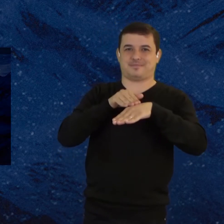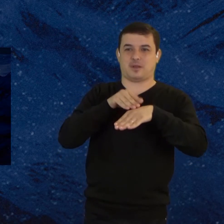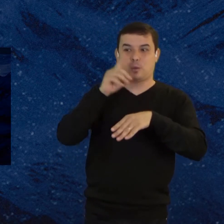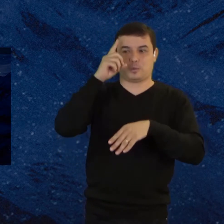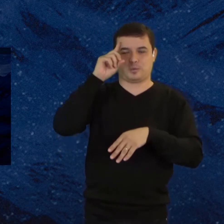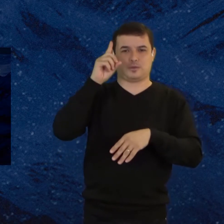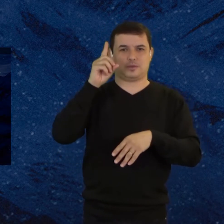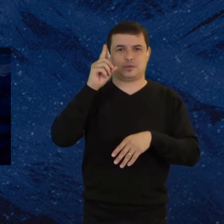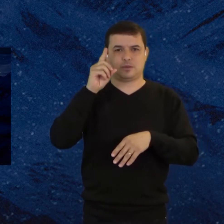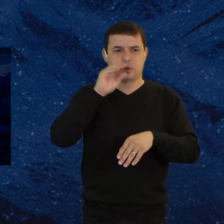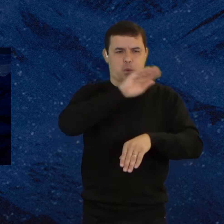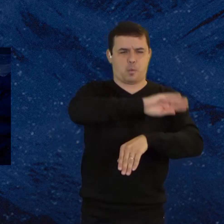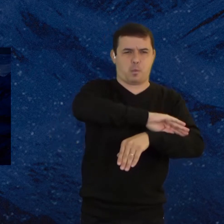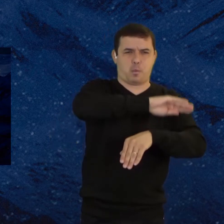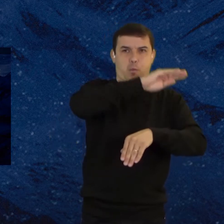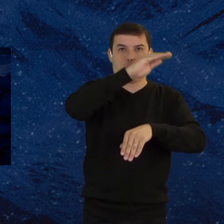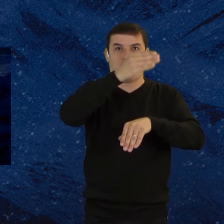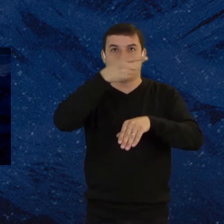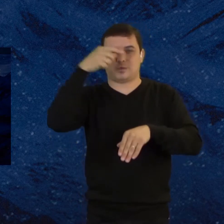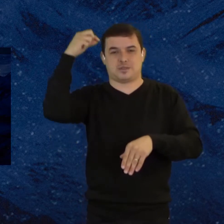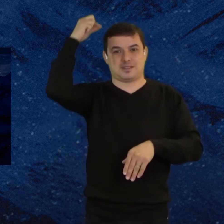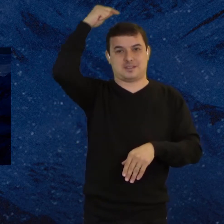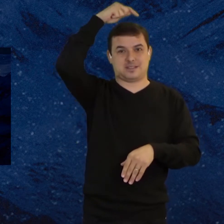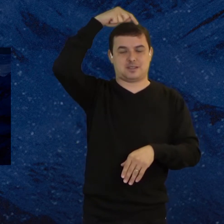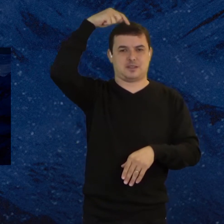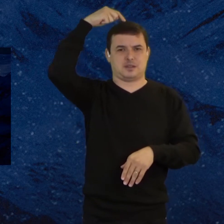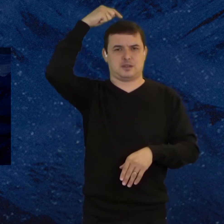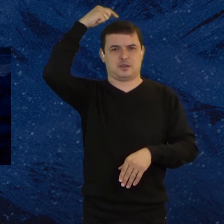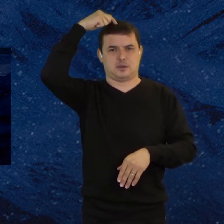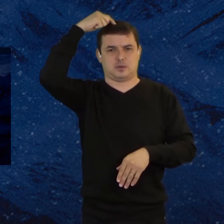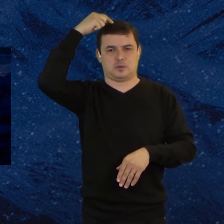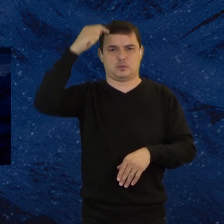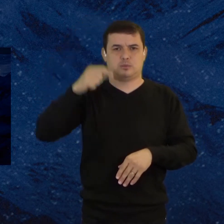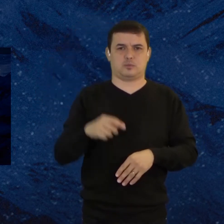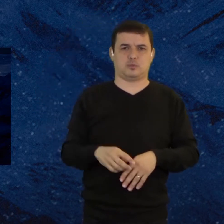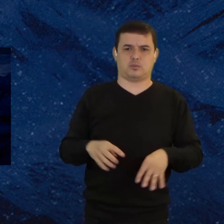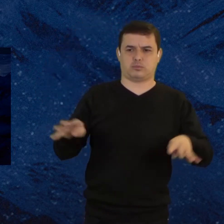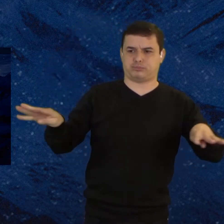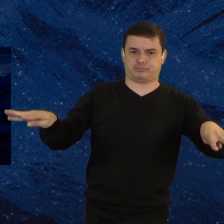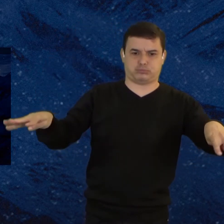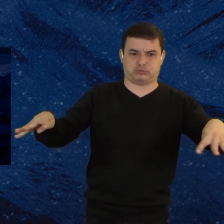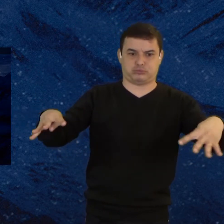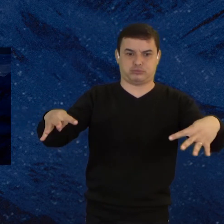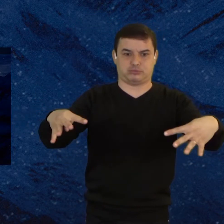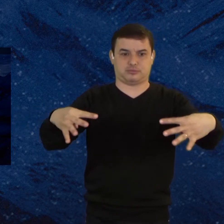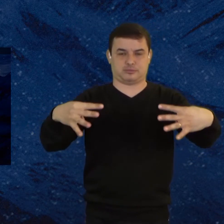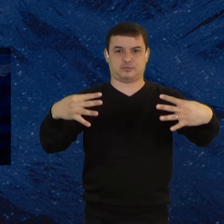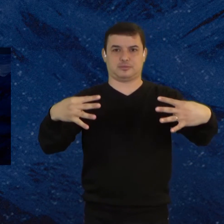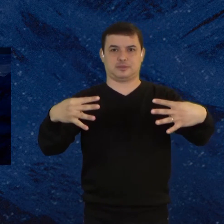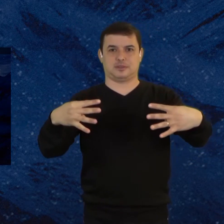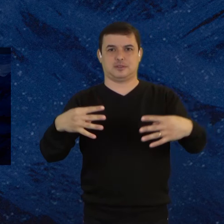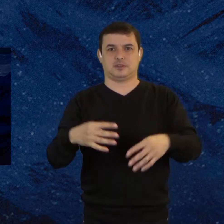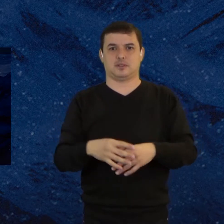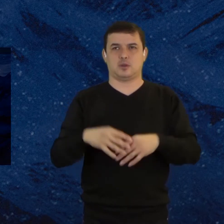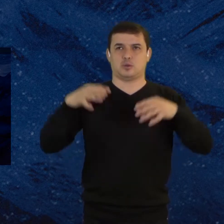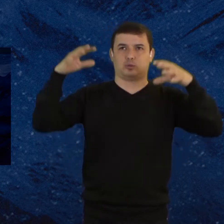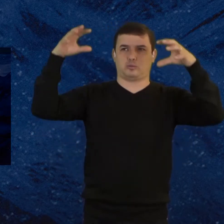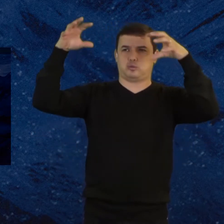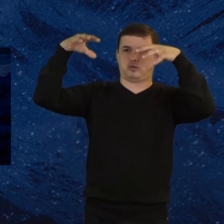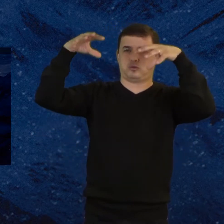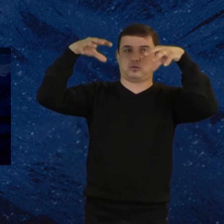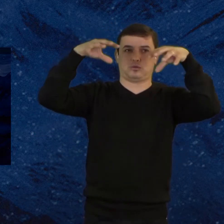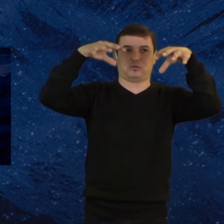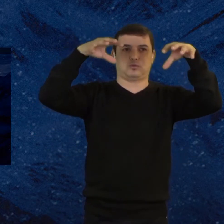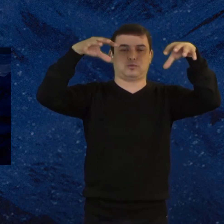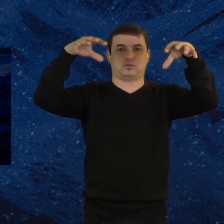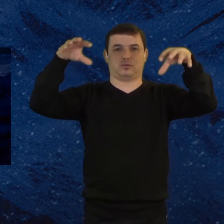Nos montes santos, mais numerosos do que gotas de orvalho, no seio da